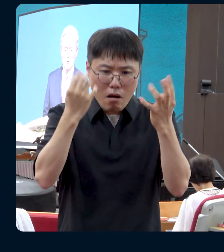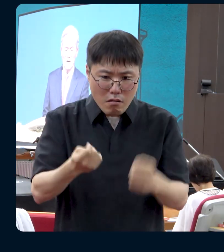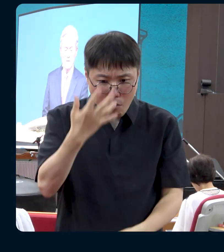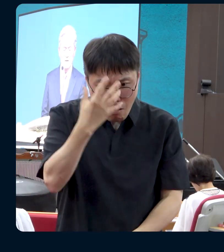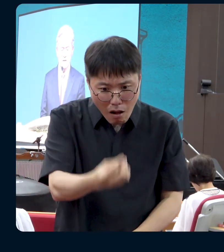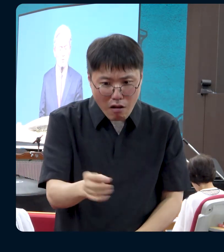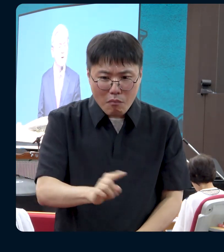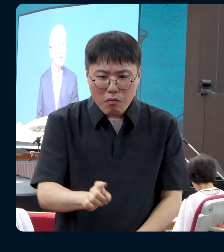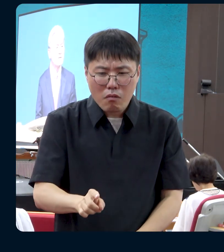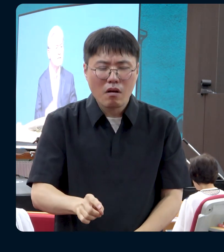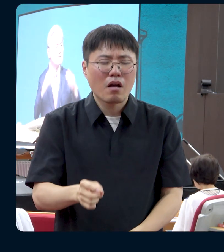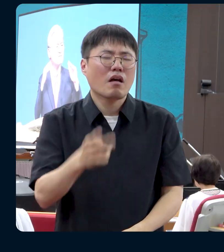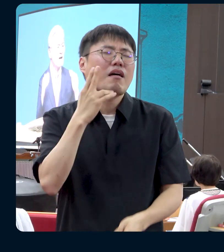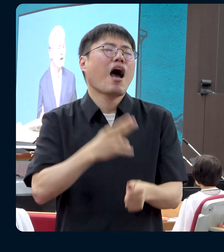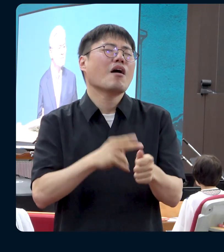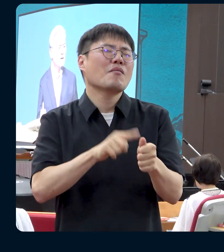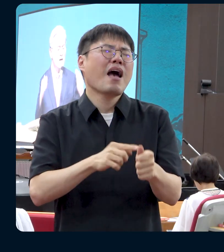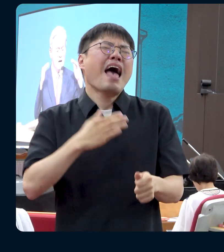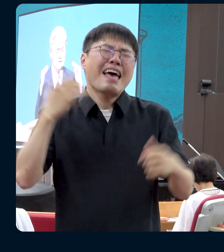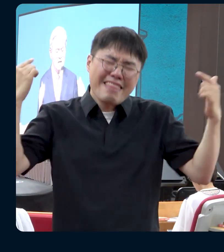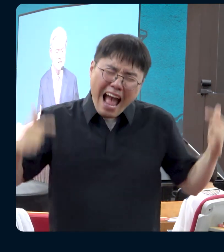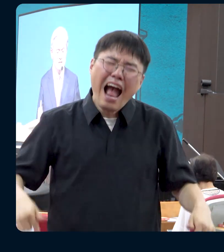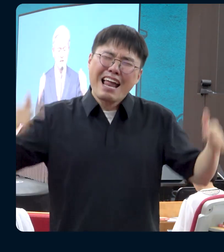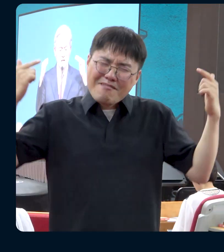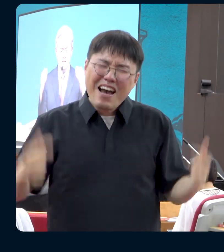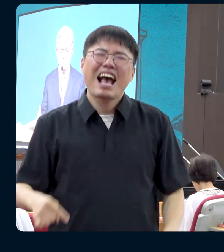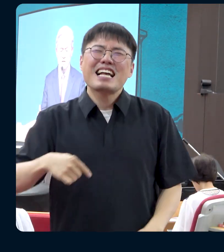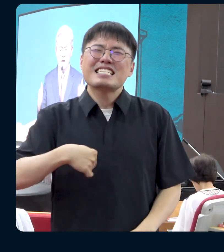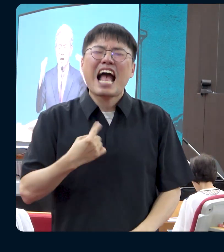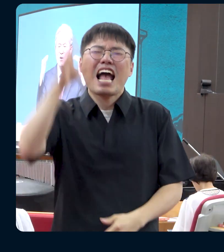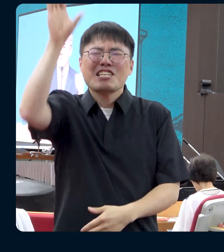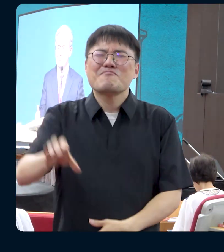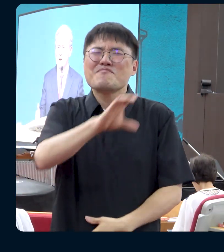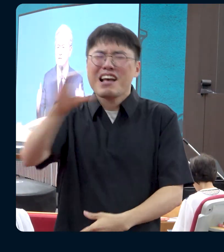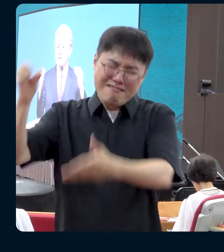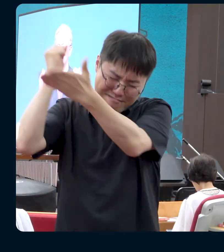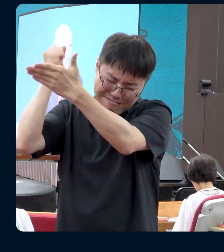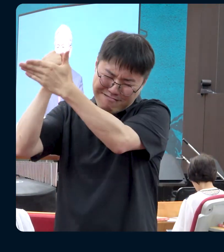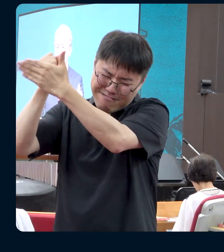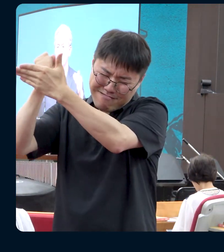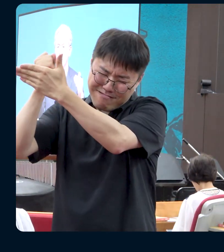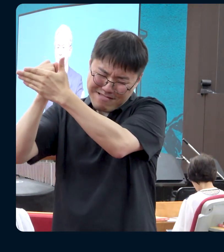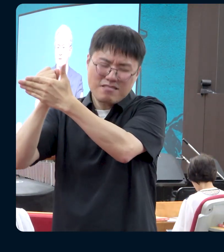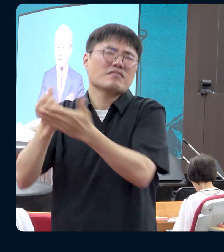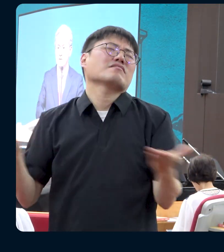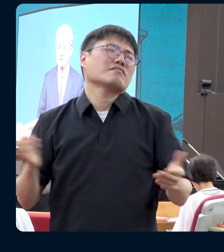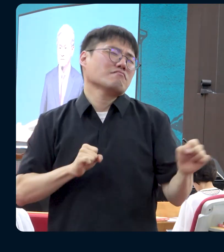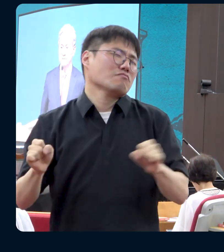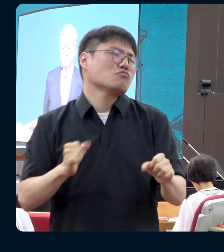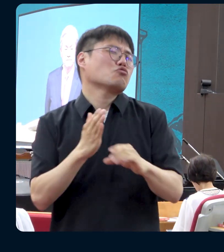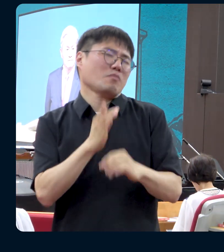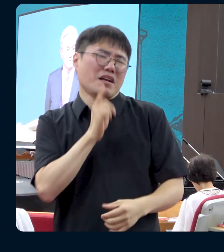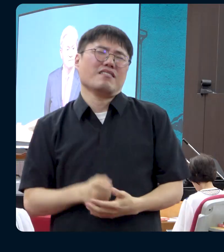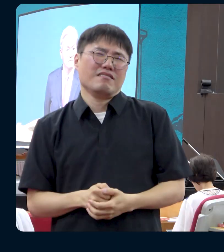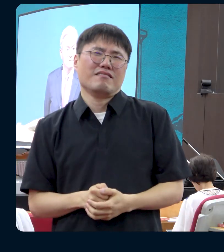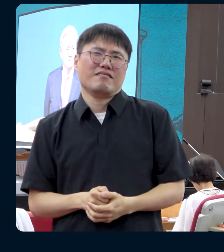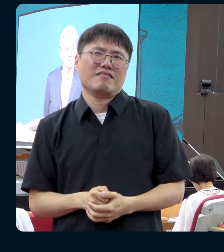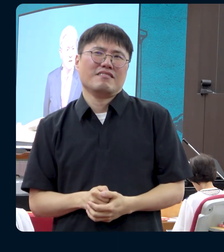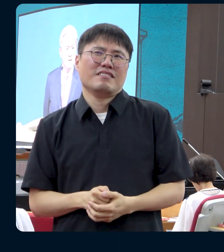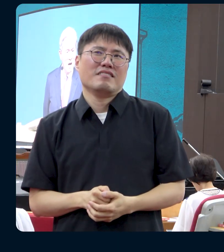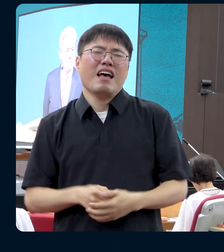많이 볼 수밖에 없는 것이 뭐예요? 사도 바울은 날마다 자신을 십자가에 못 박는 그런 일을 하고 있다는 거예요.